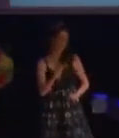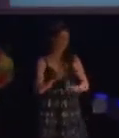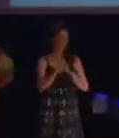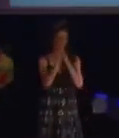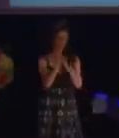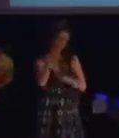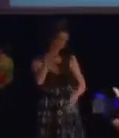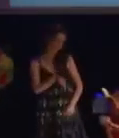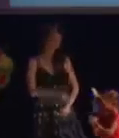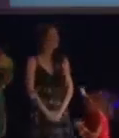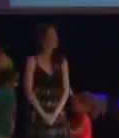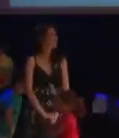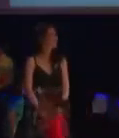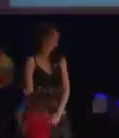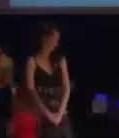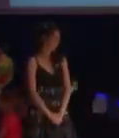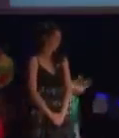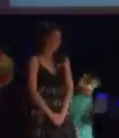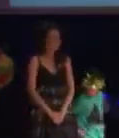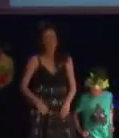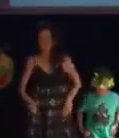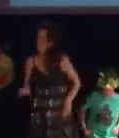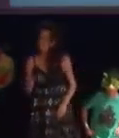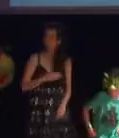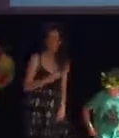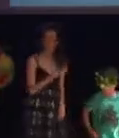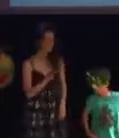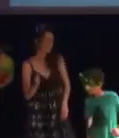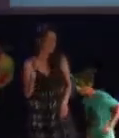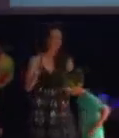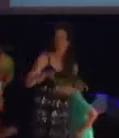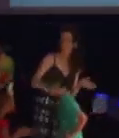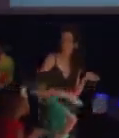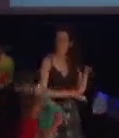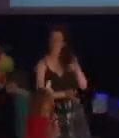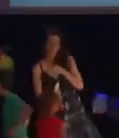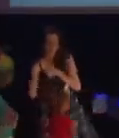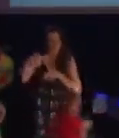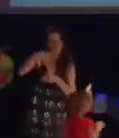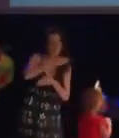lois de la nature. Les petits poissons dans l'eau